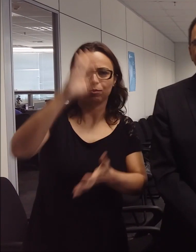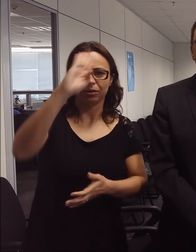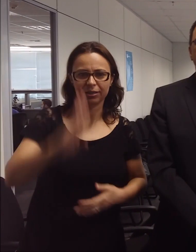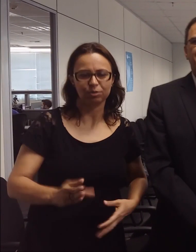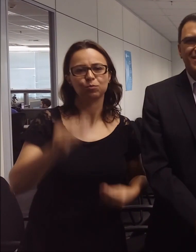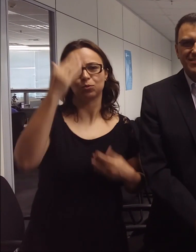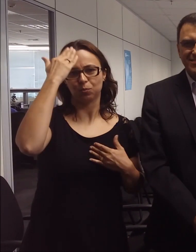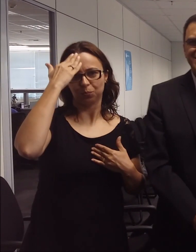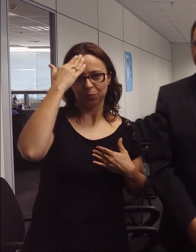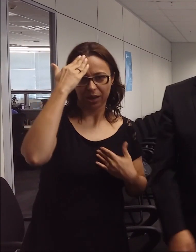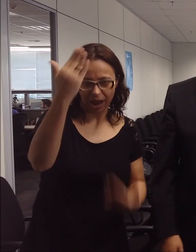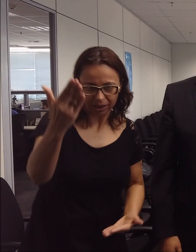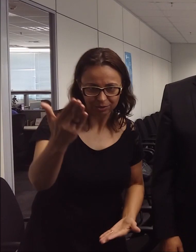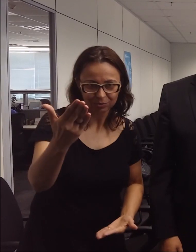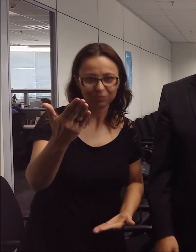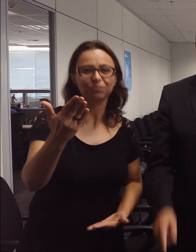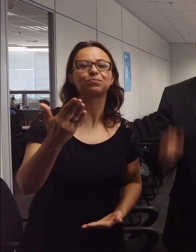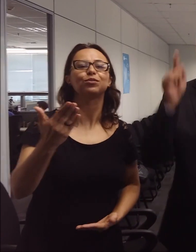Obrigado.